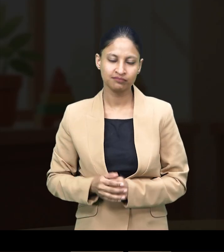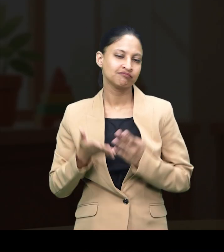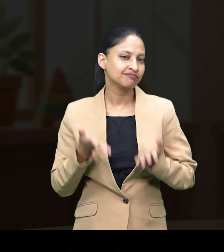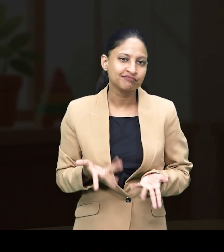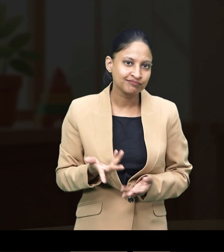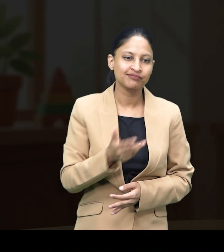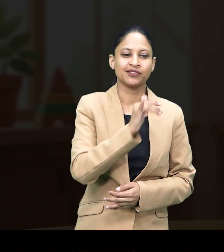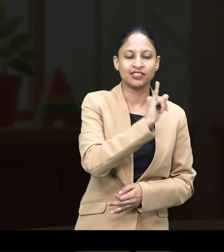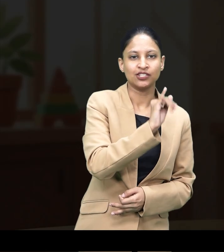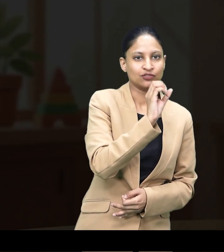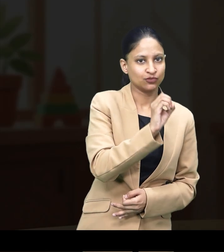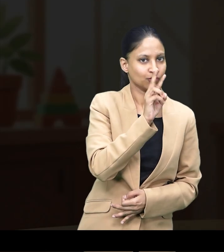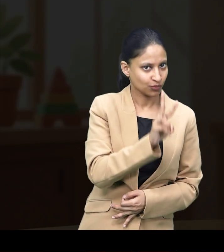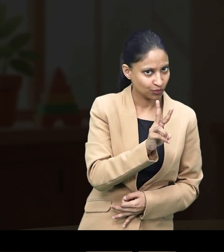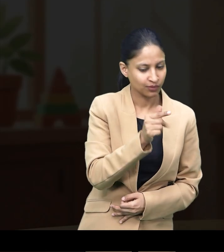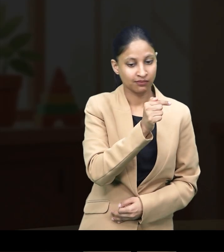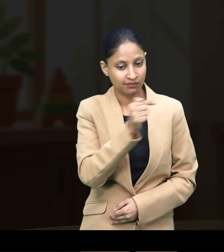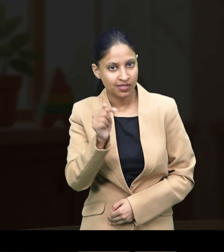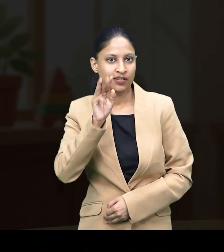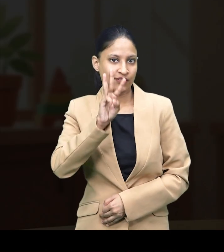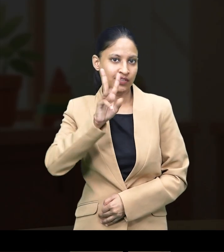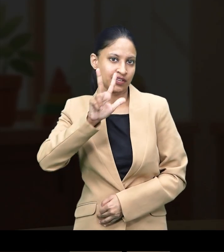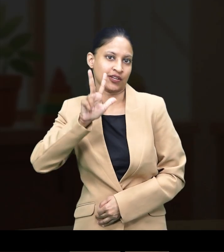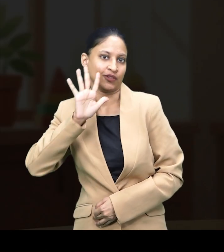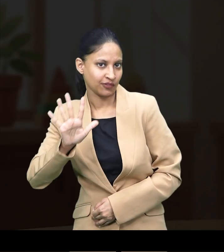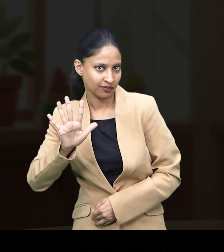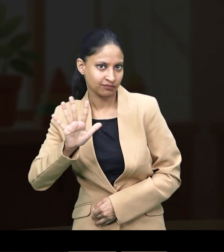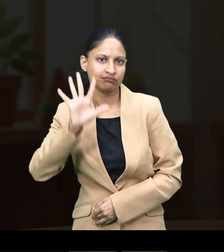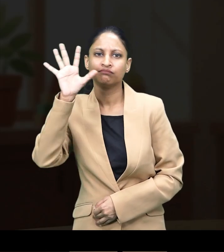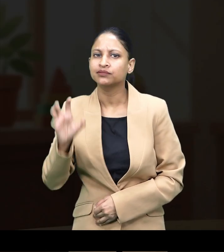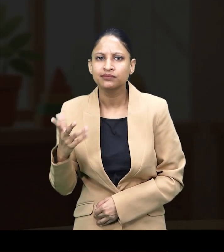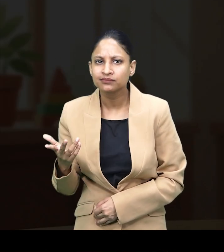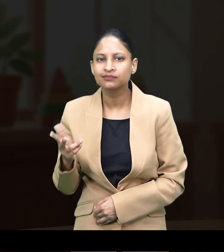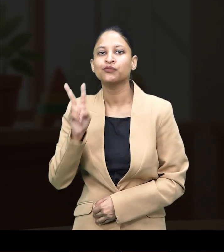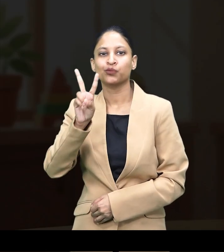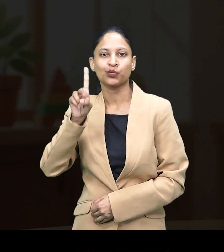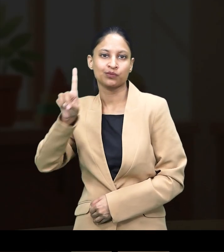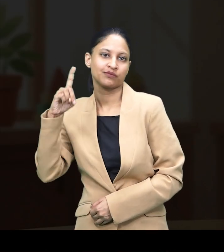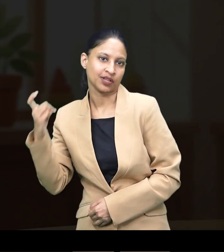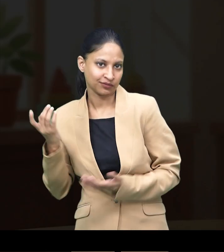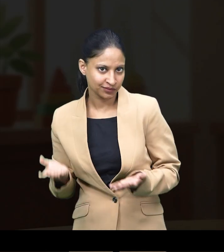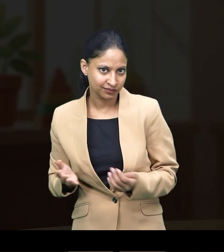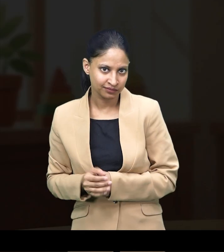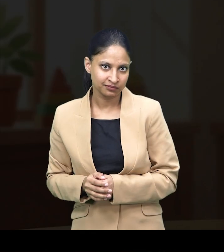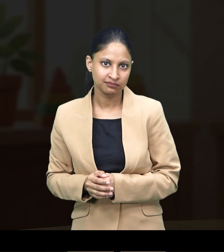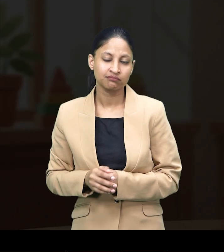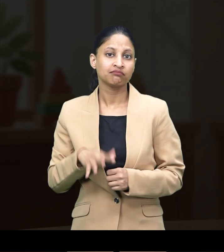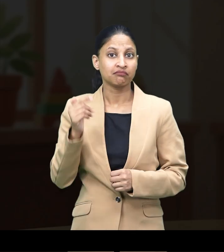तो 602 घटा 385 बराबर 217।